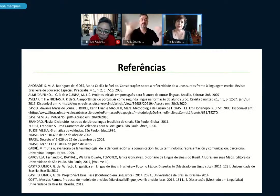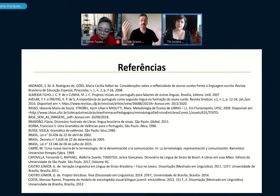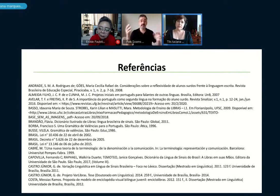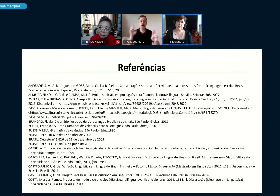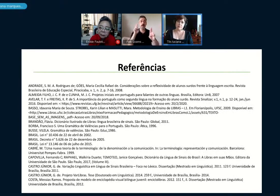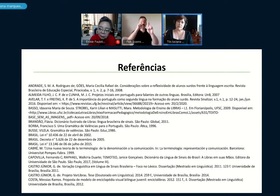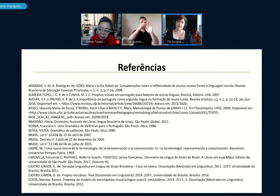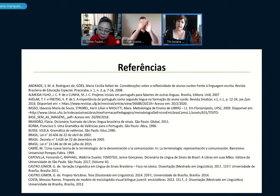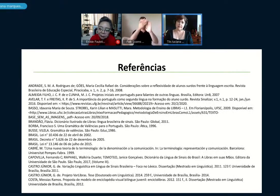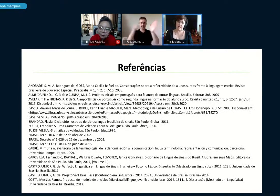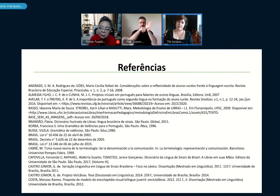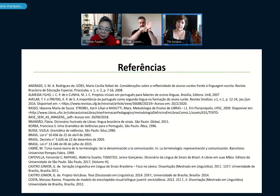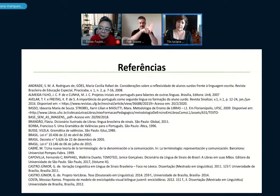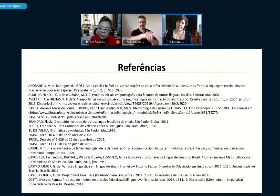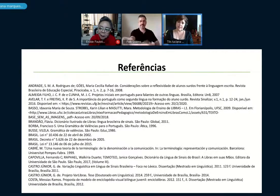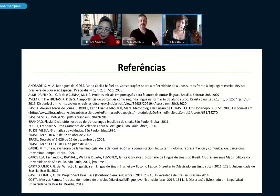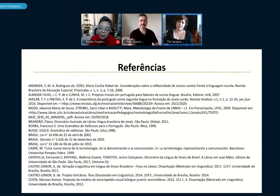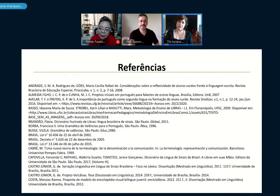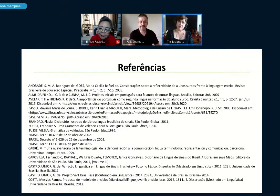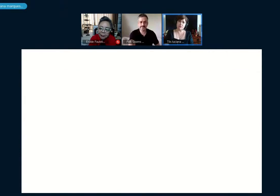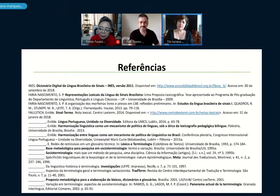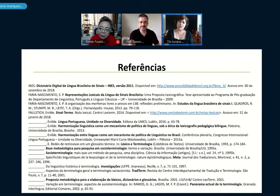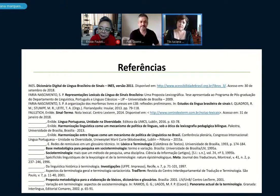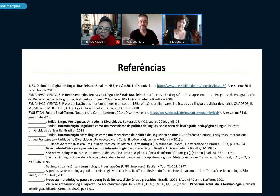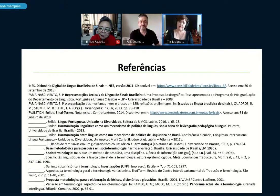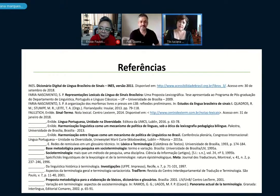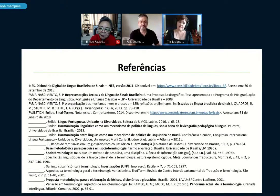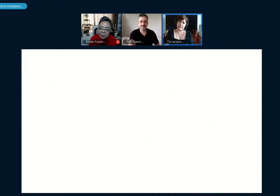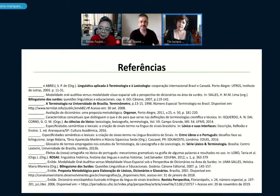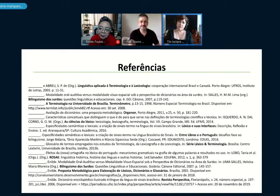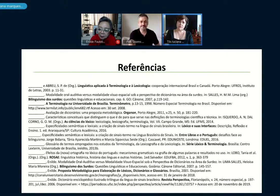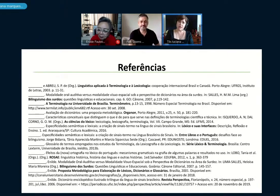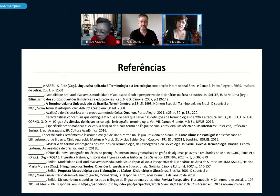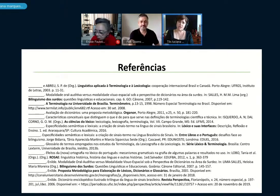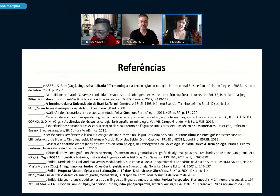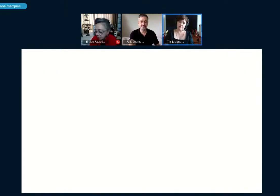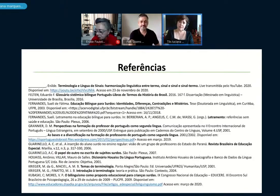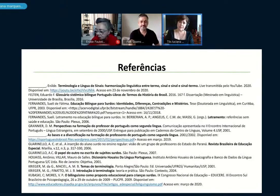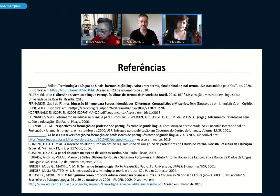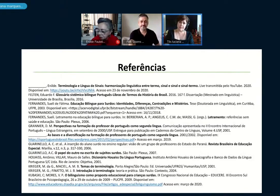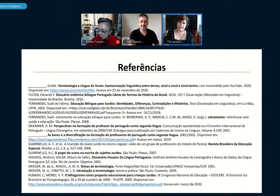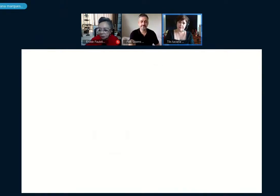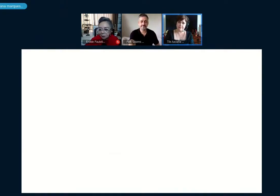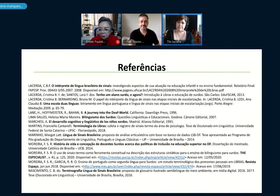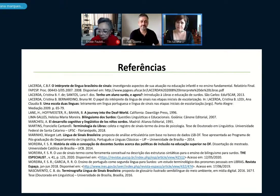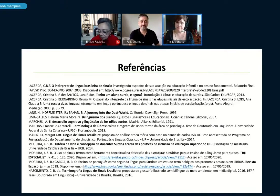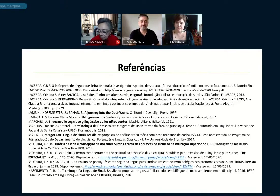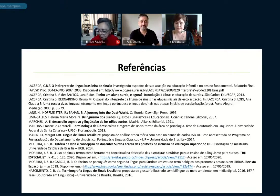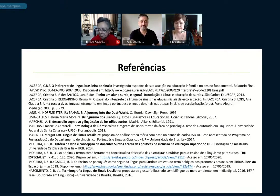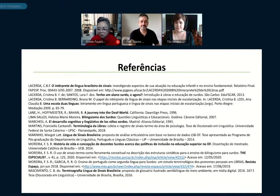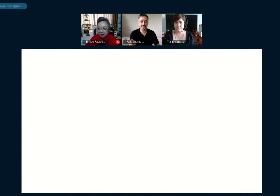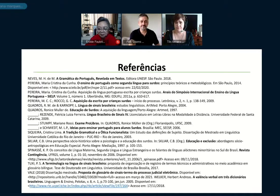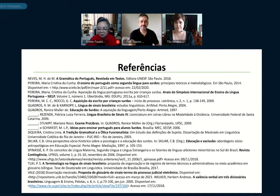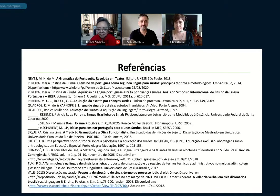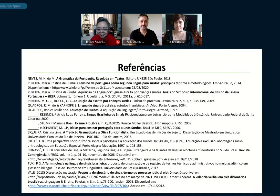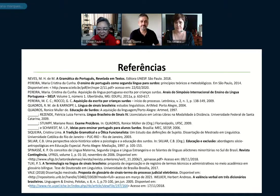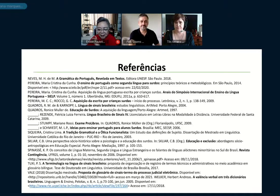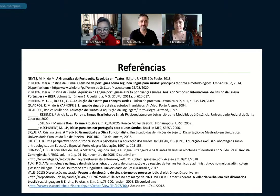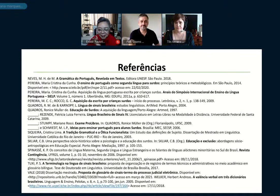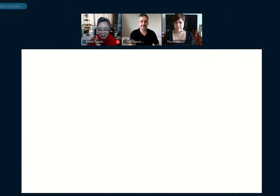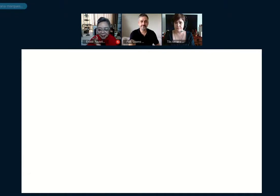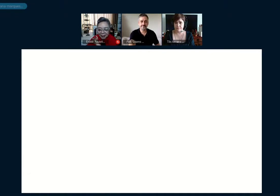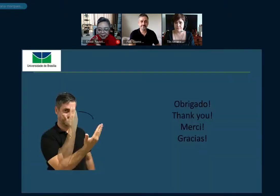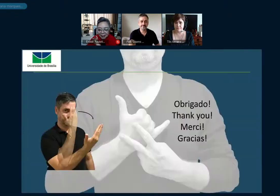E aqui nós temos as referências que foram utilizadas durante a minha pesquisa.